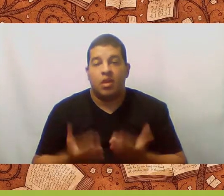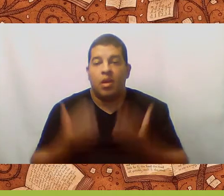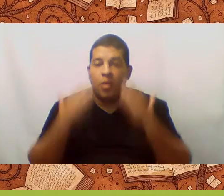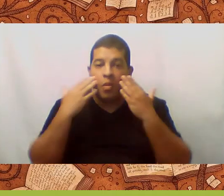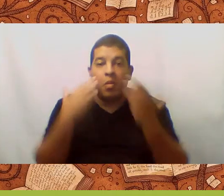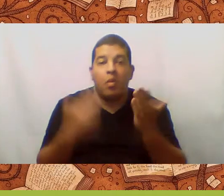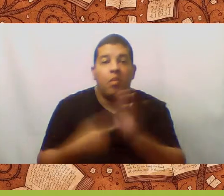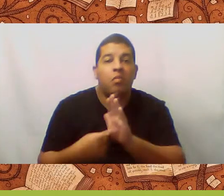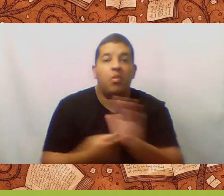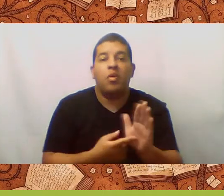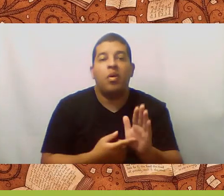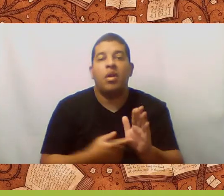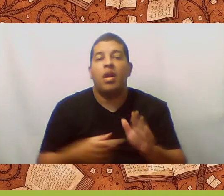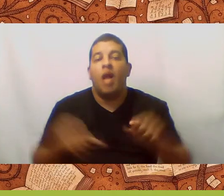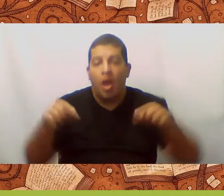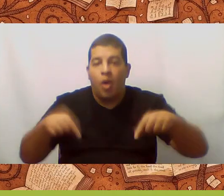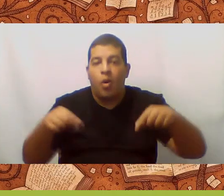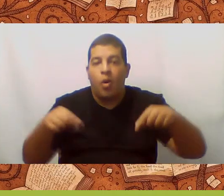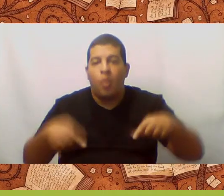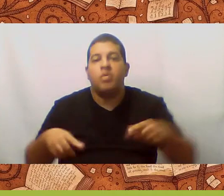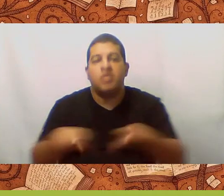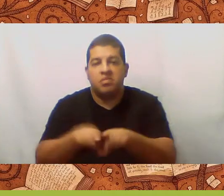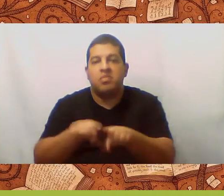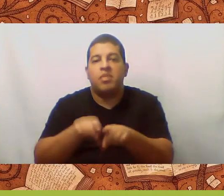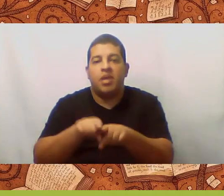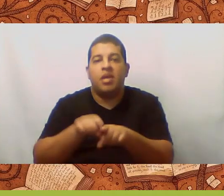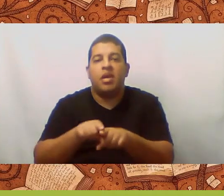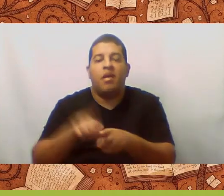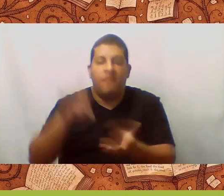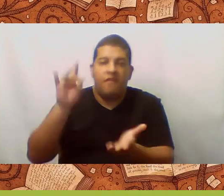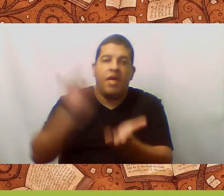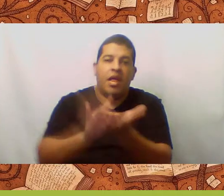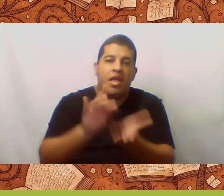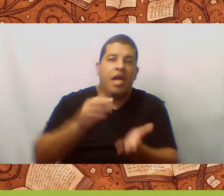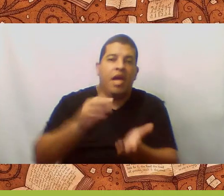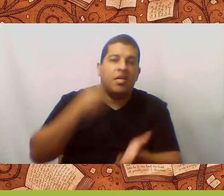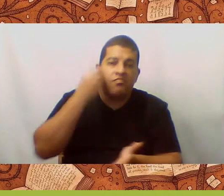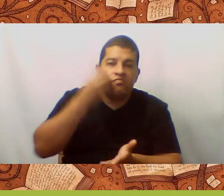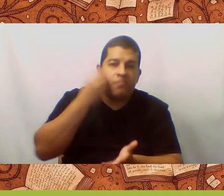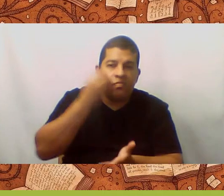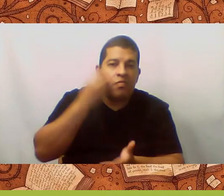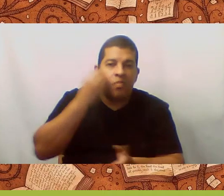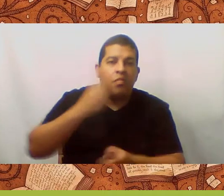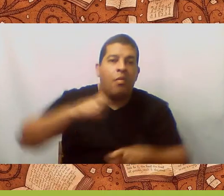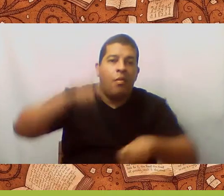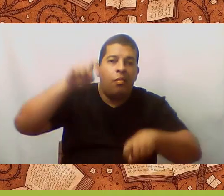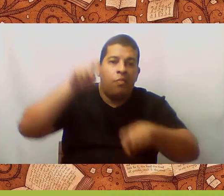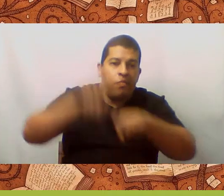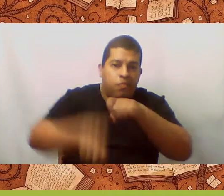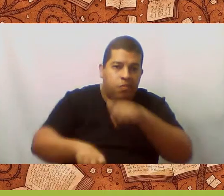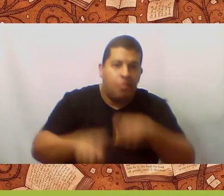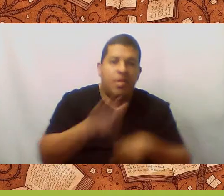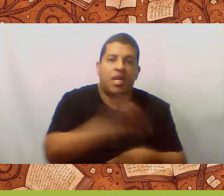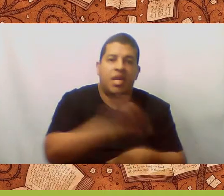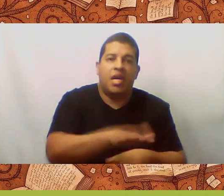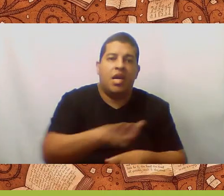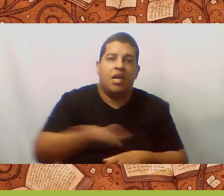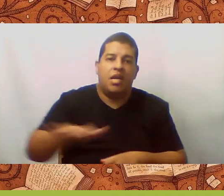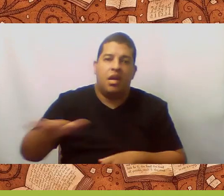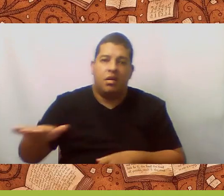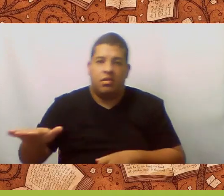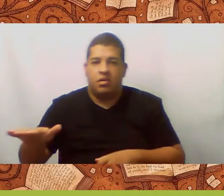dia presente na nossa experiência com a pedofilia. O que a pedofilia faz como